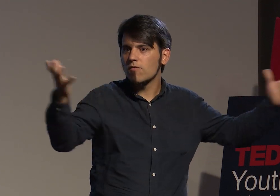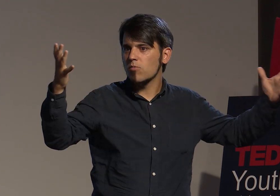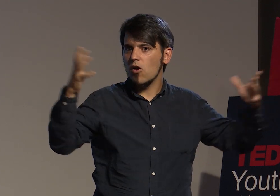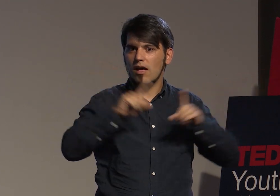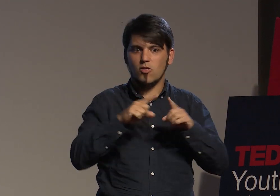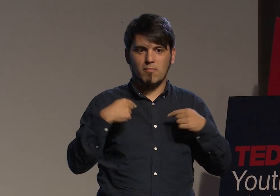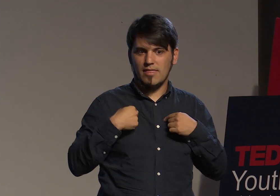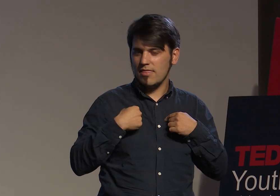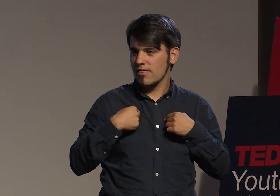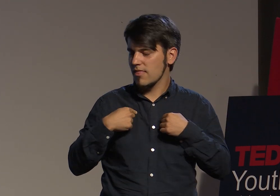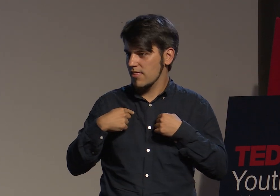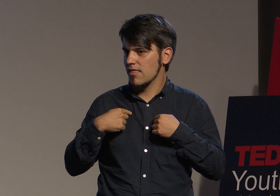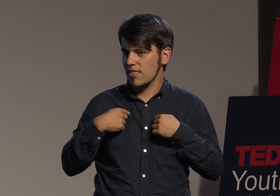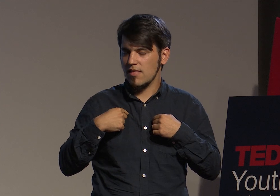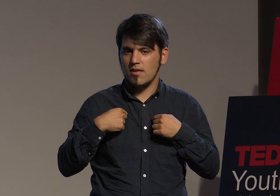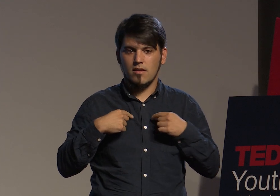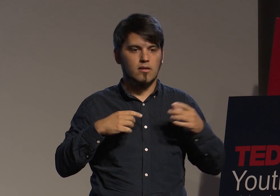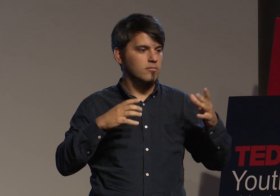Отидох и срещнах толкова много хора като мен.